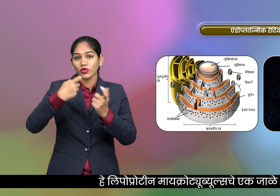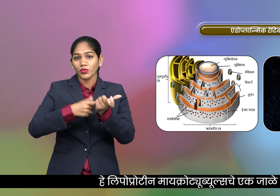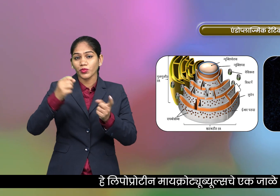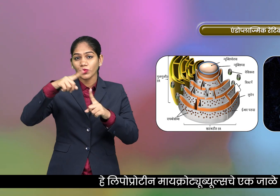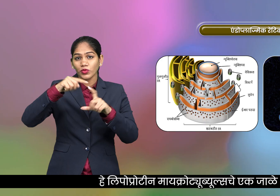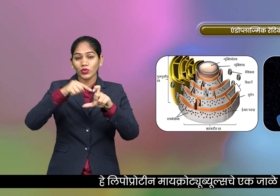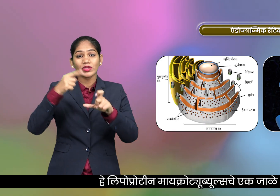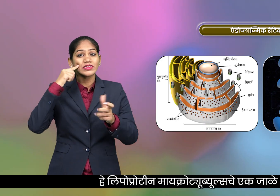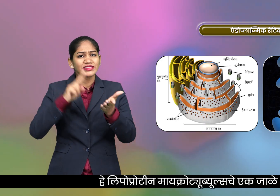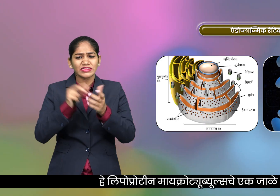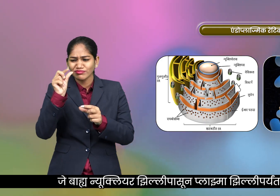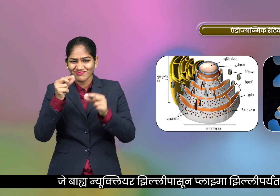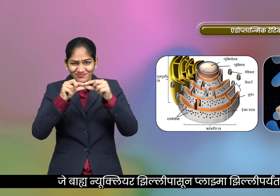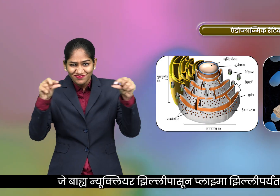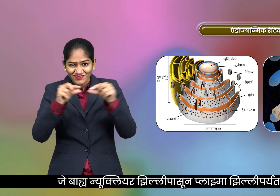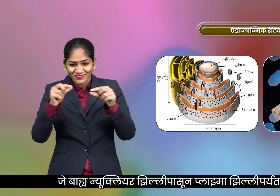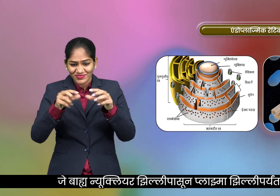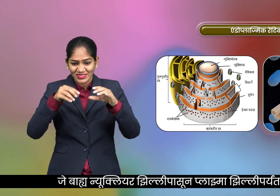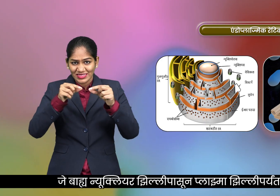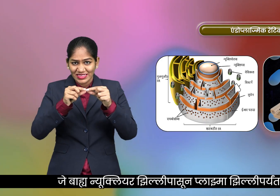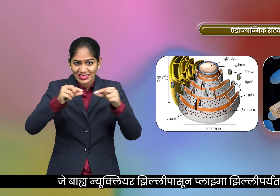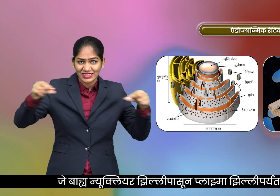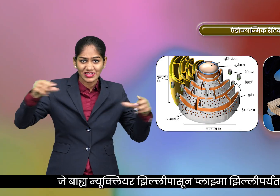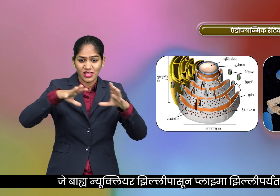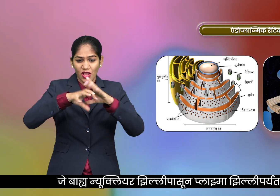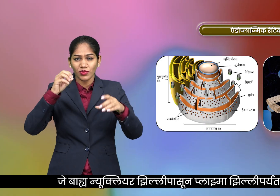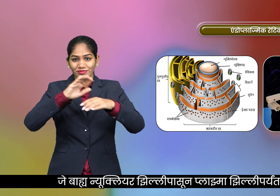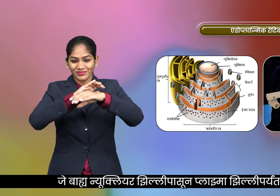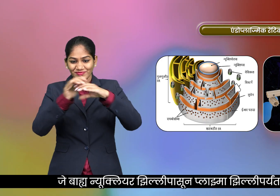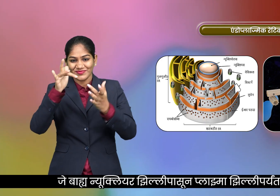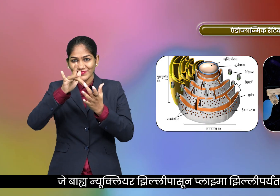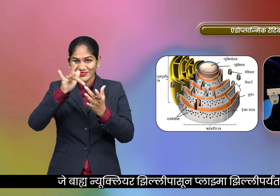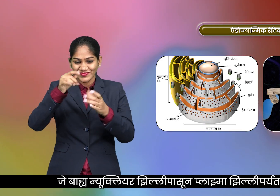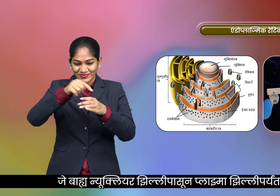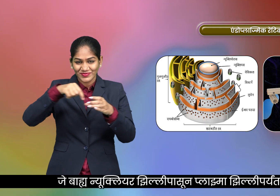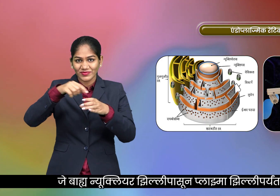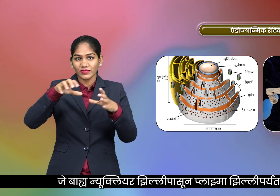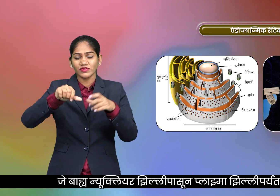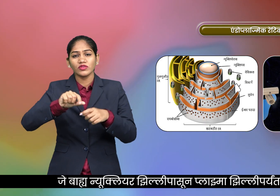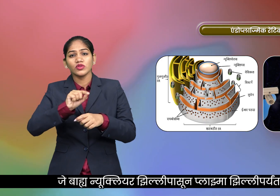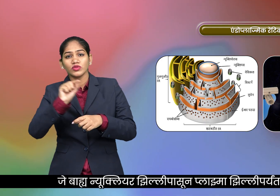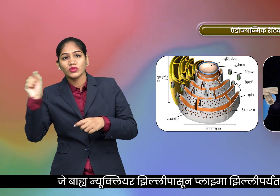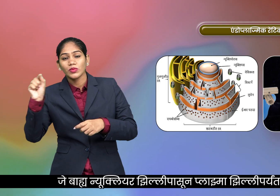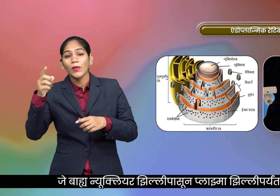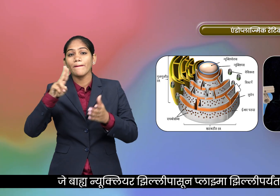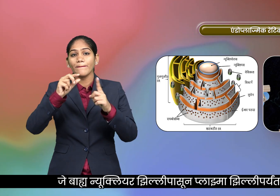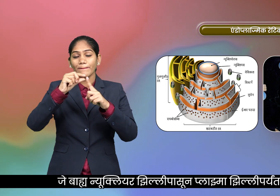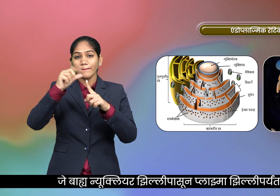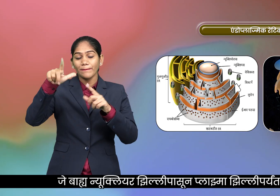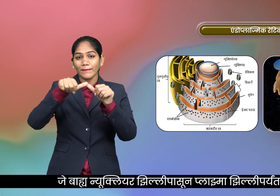मायक्रोट्युब्युल्सचे एक जाळे आहे जे बाह्य न्यूक्लियर झिल्लीपासून प्लाझ्मा झिल्लीपर्यंत